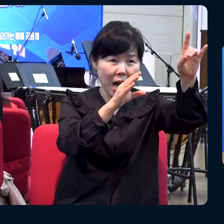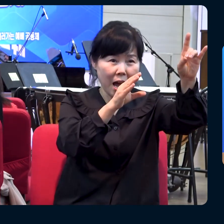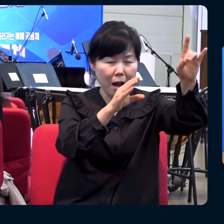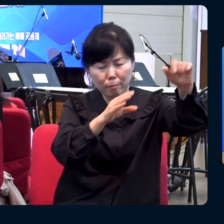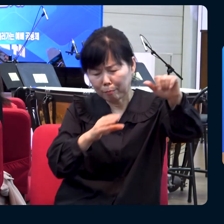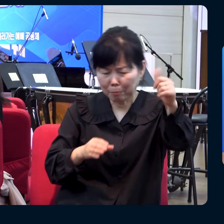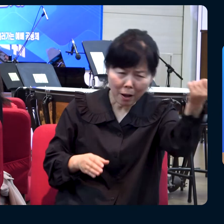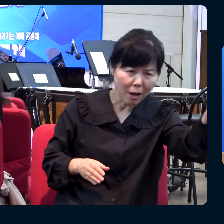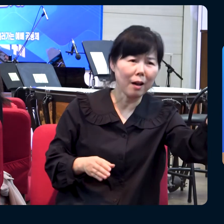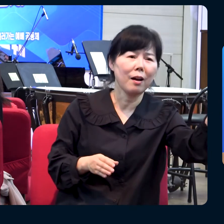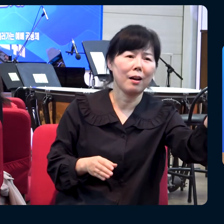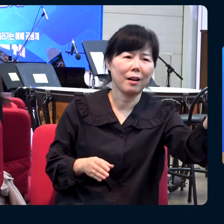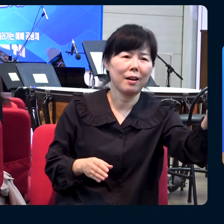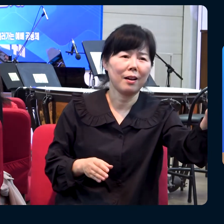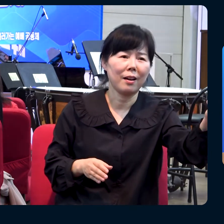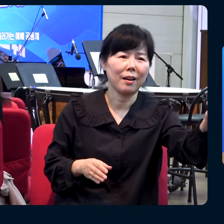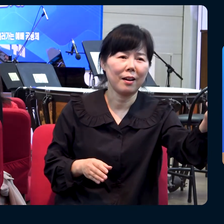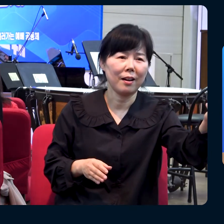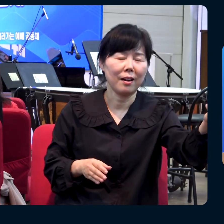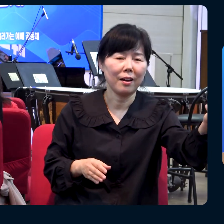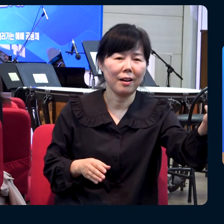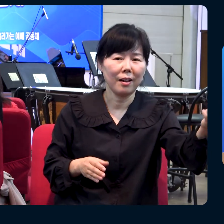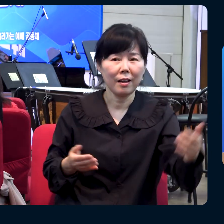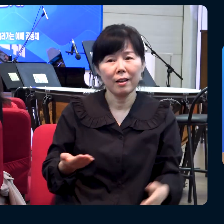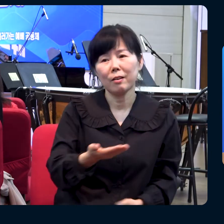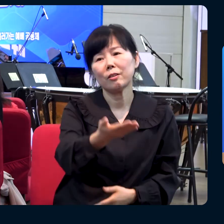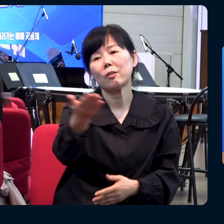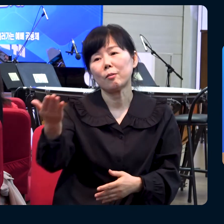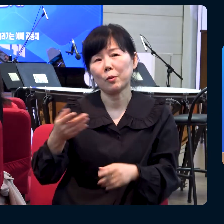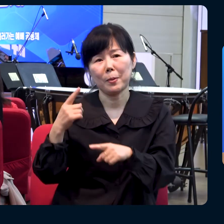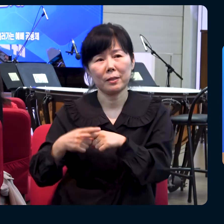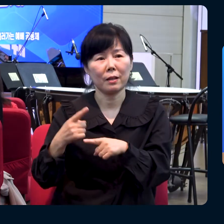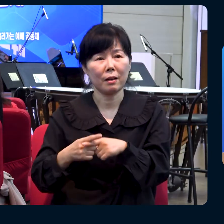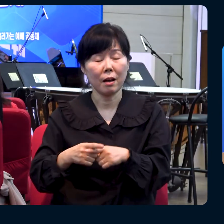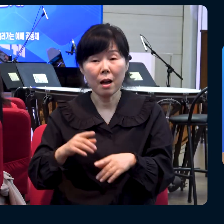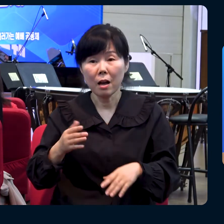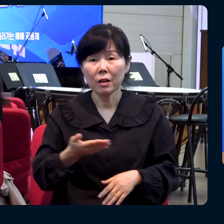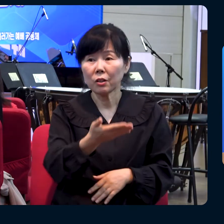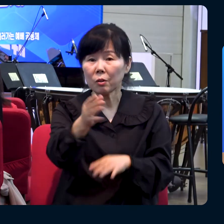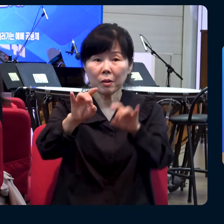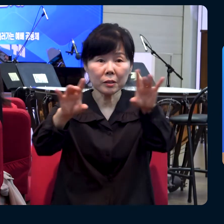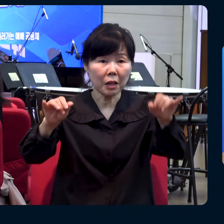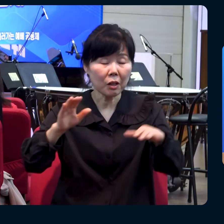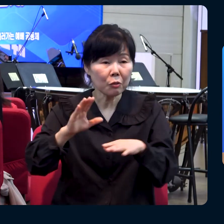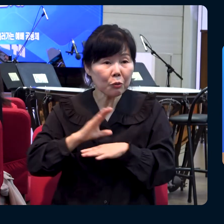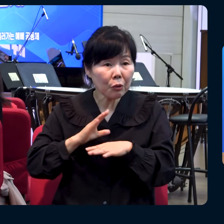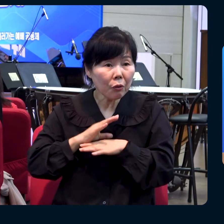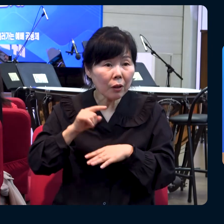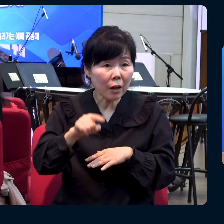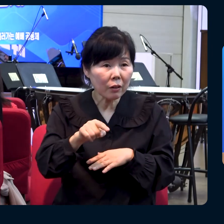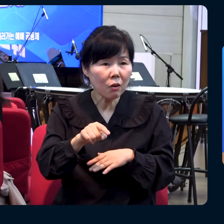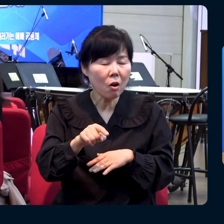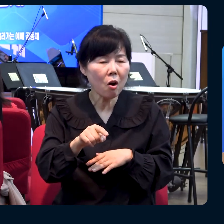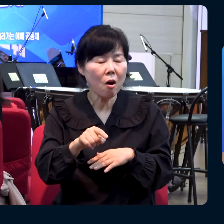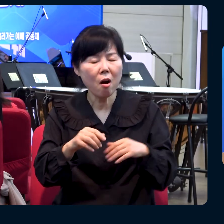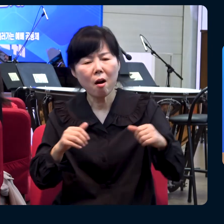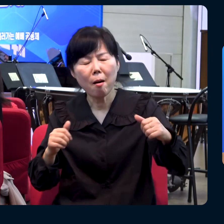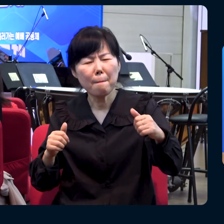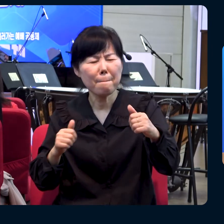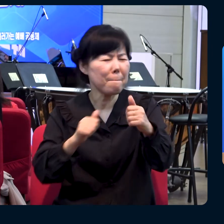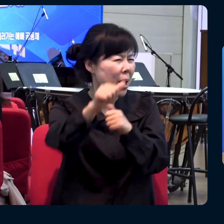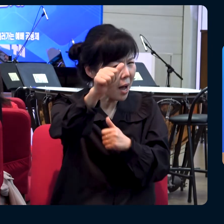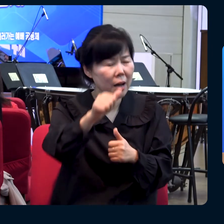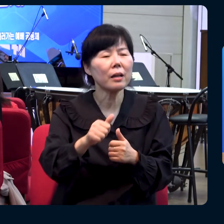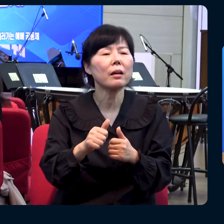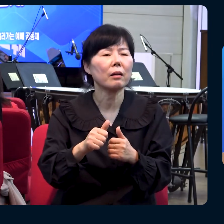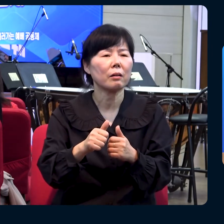겁니다. 할렐루야. 우리를 두렵게 하는 것들을 여러분 쓰러뜨리는 승리하는 성도들이 되시길